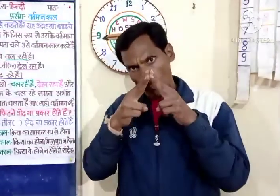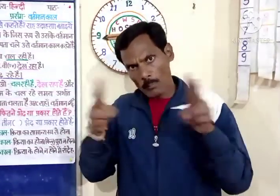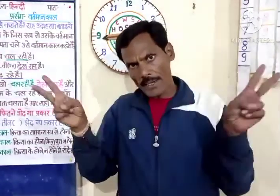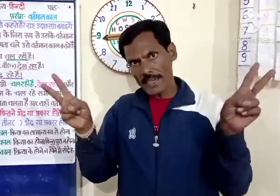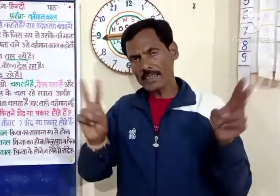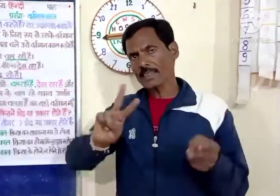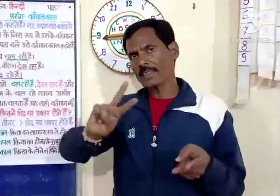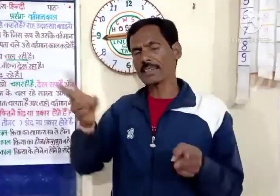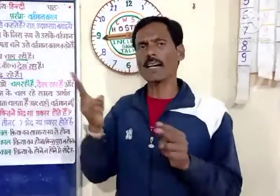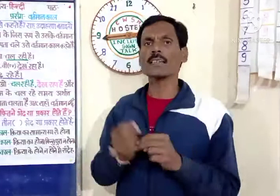भेद या